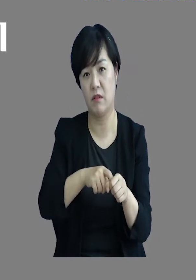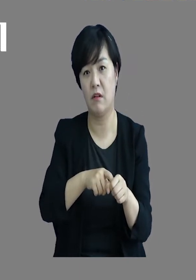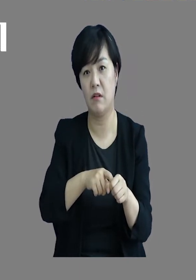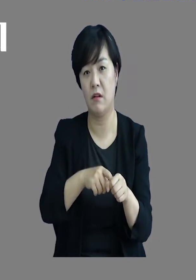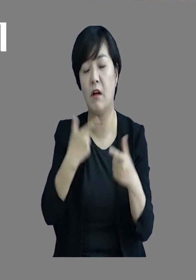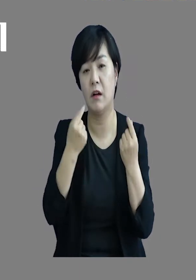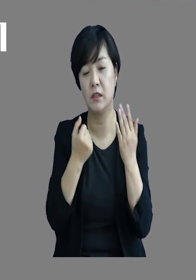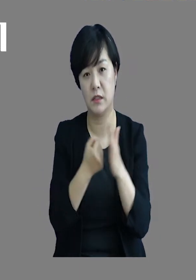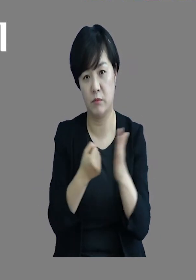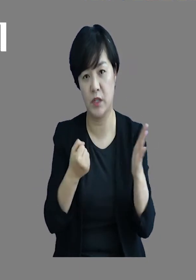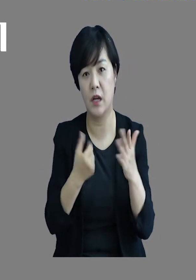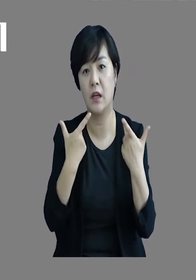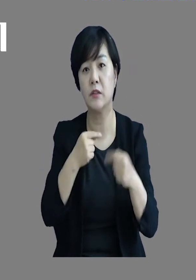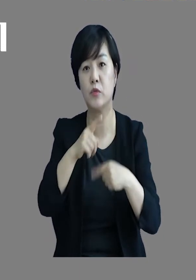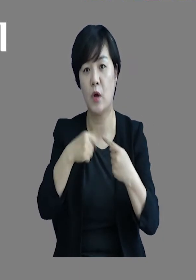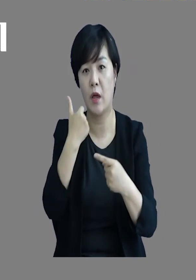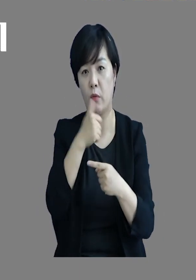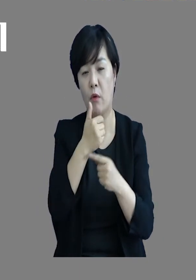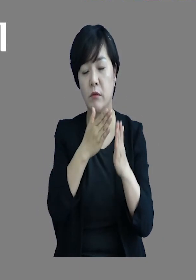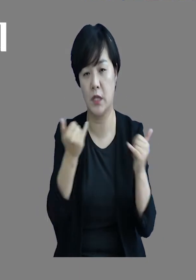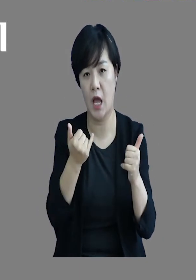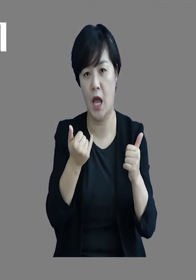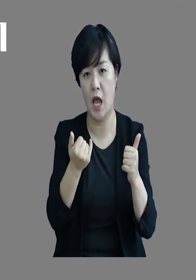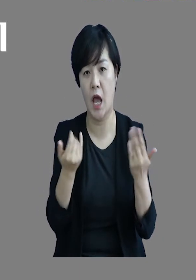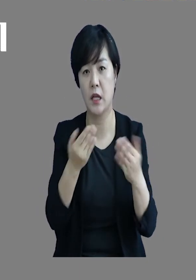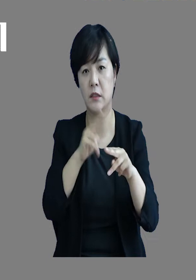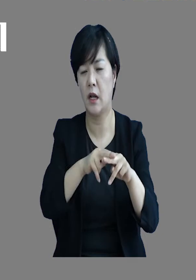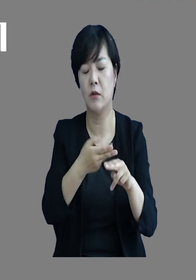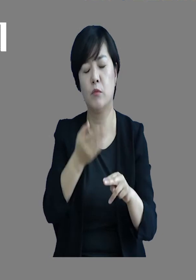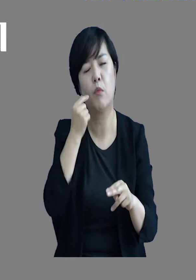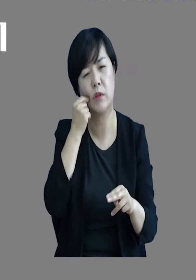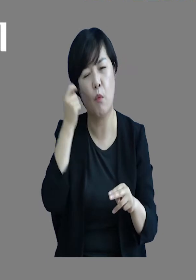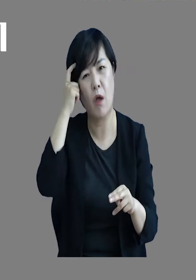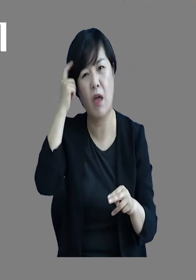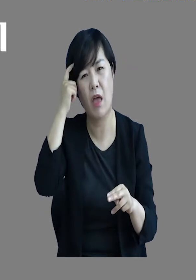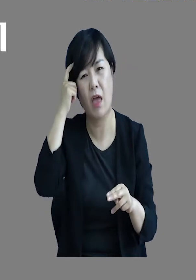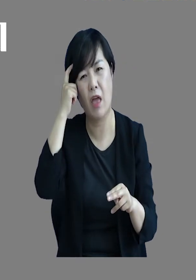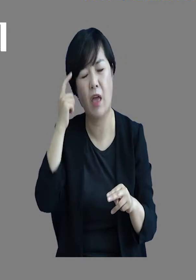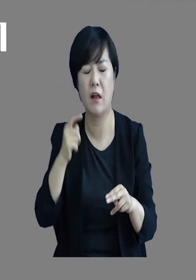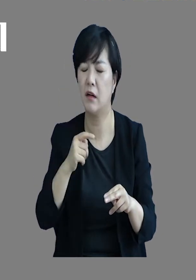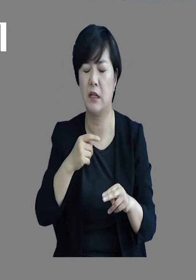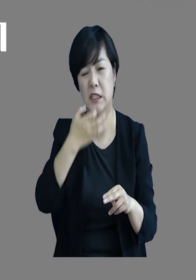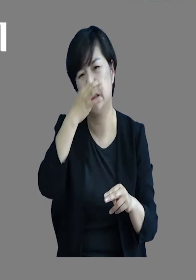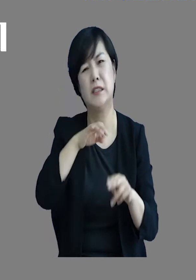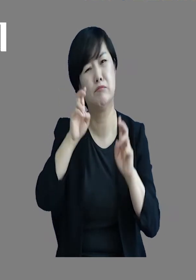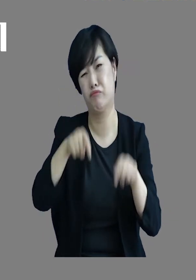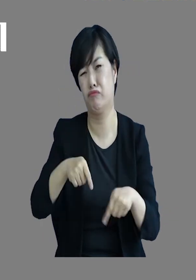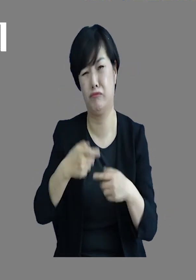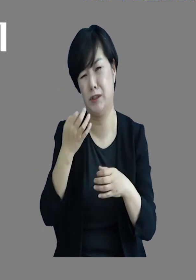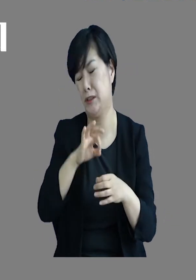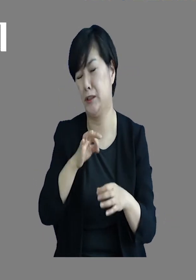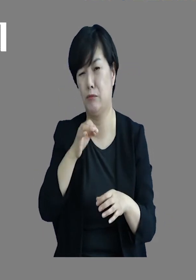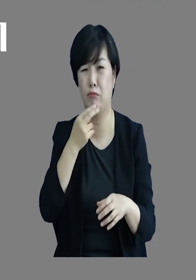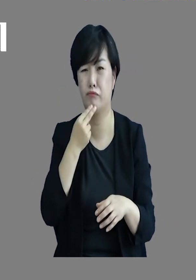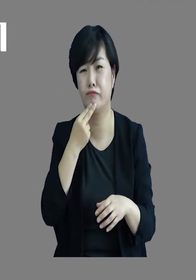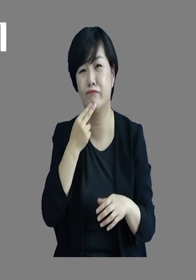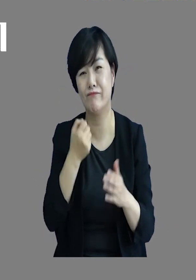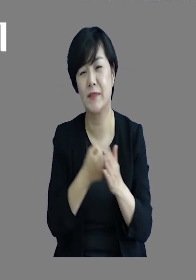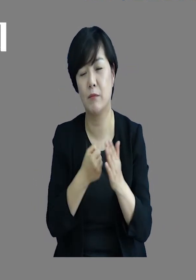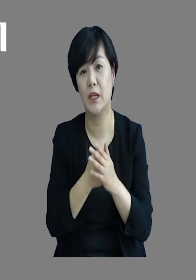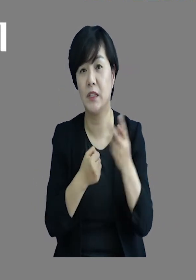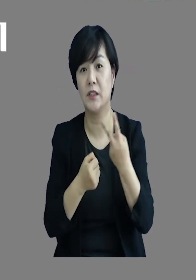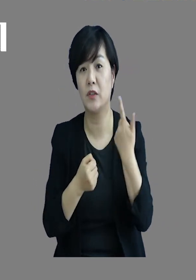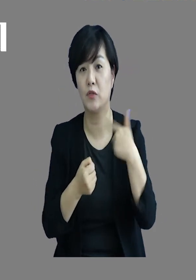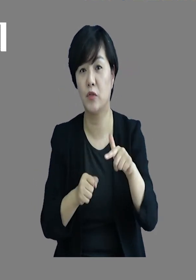합니다. 그래서 이런 수어 통역사를 고용할 수가 없어요. 왜냐하면 전혀 이익이 안 되거든요. 2006년